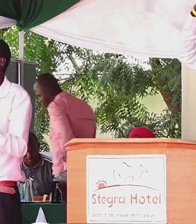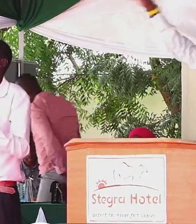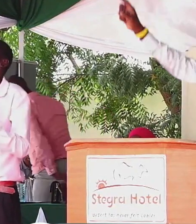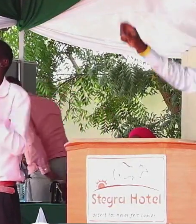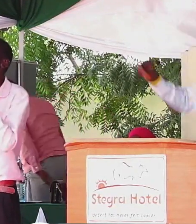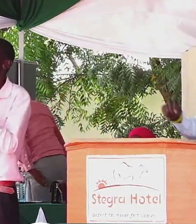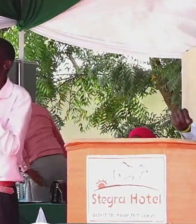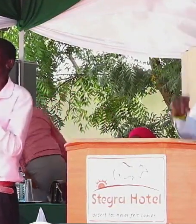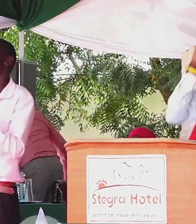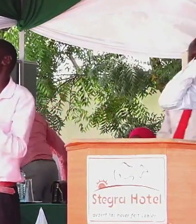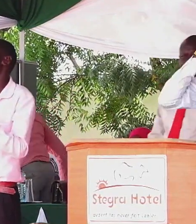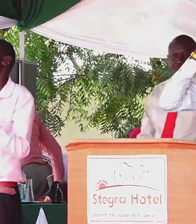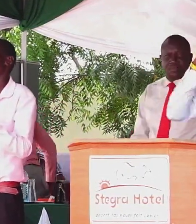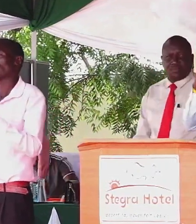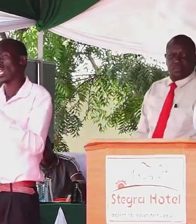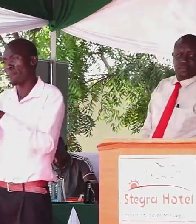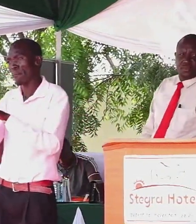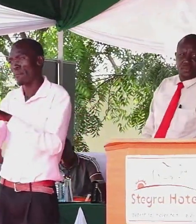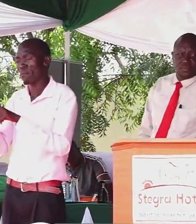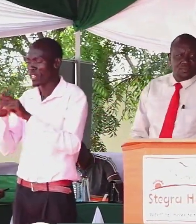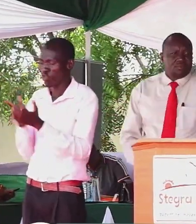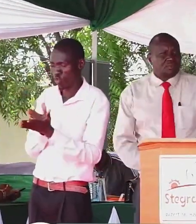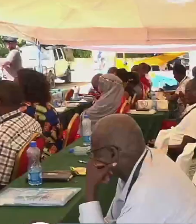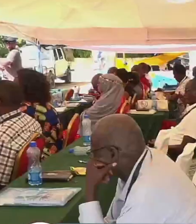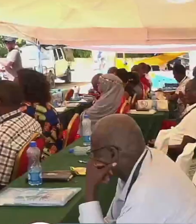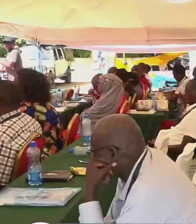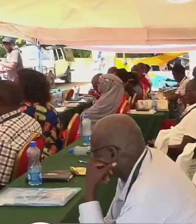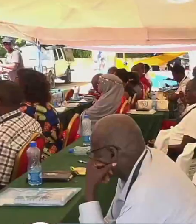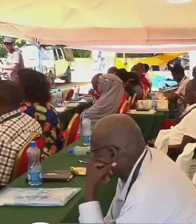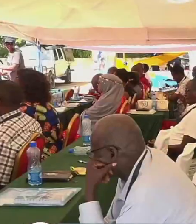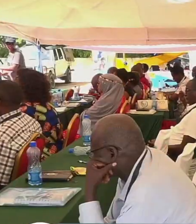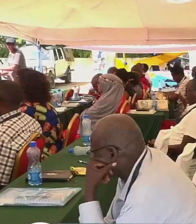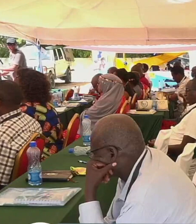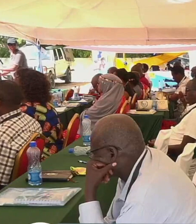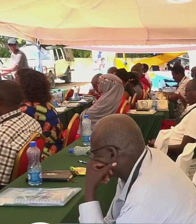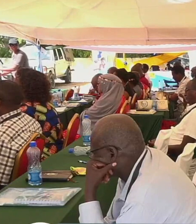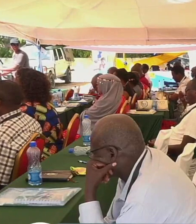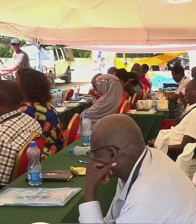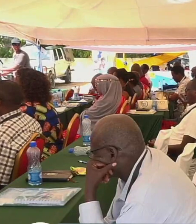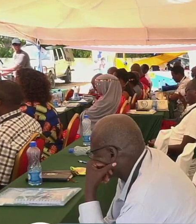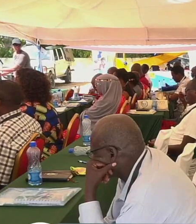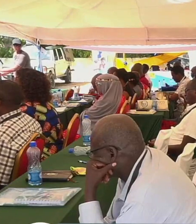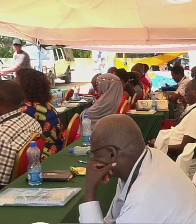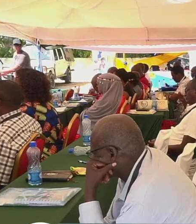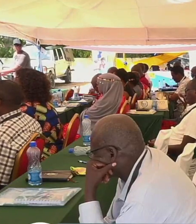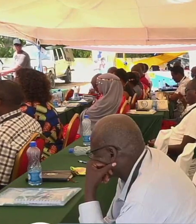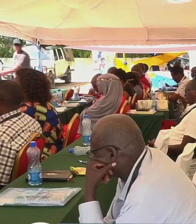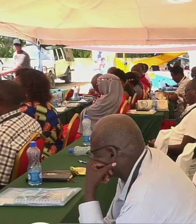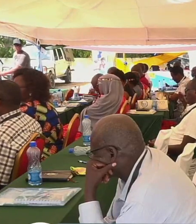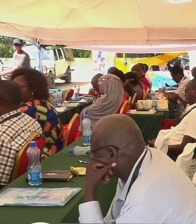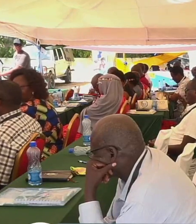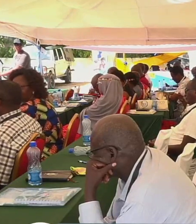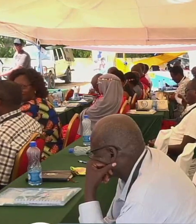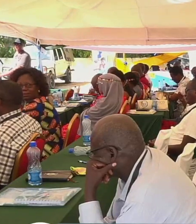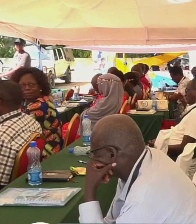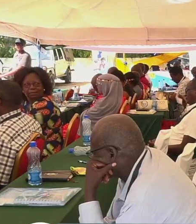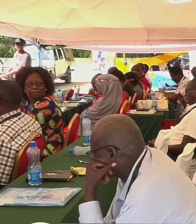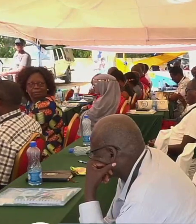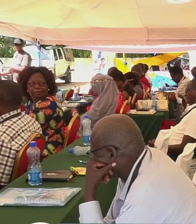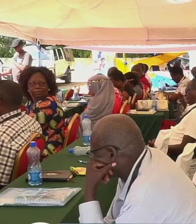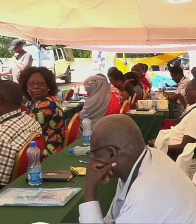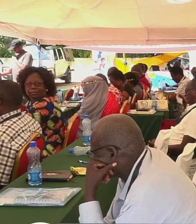wale tunawashukuru kupitia bunge letu. Najua speaker wetu hayuko, leaders wengine walikuwa, na